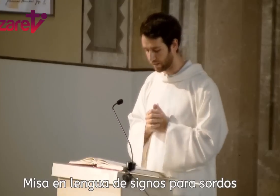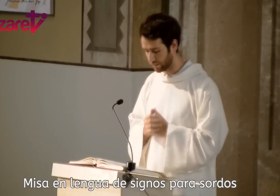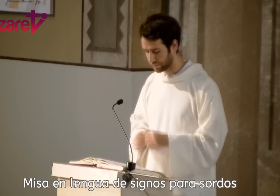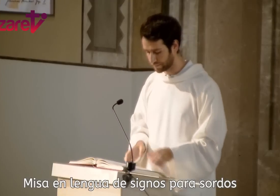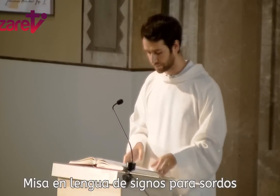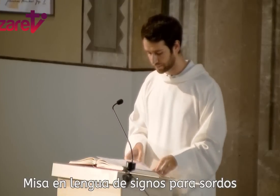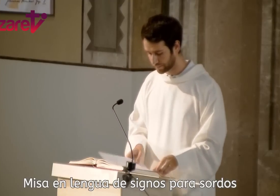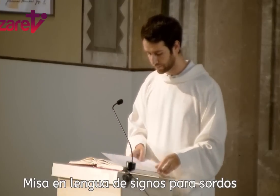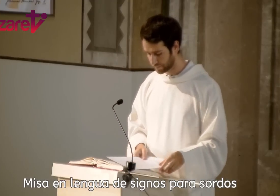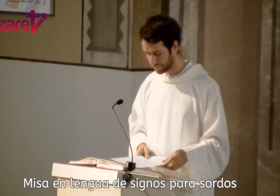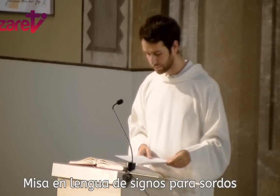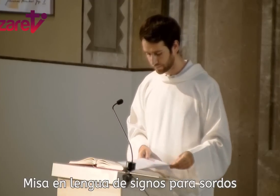salvación.